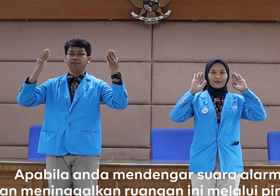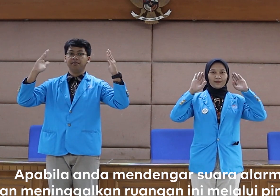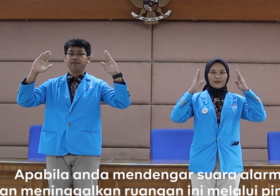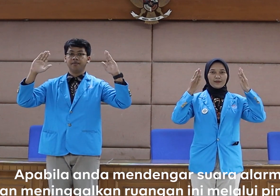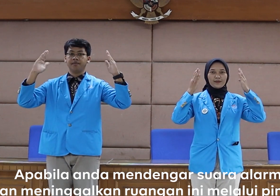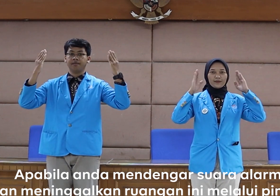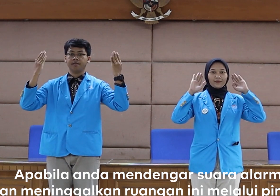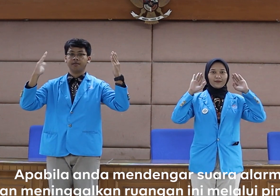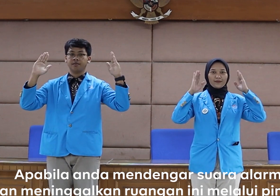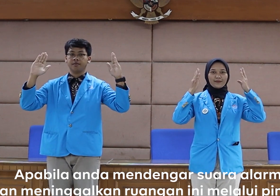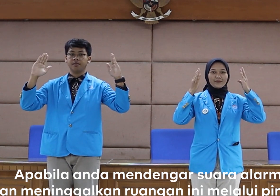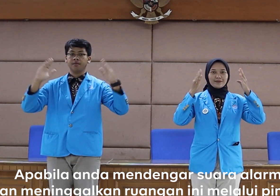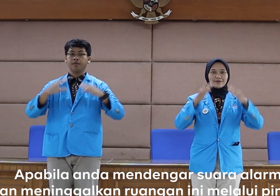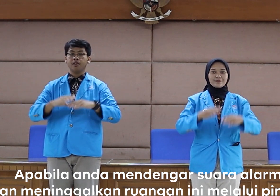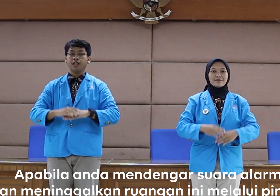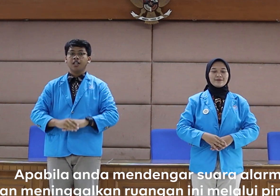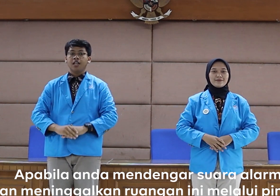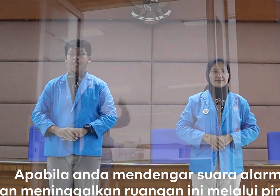alarm